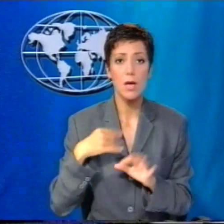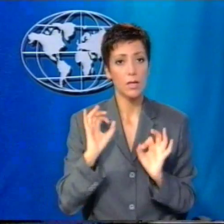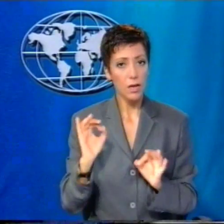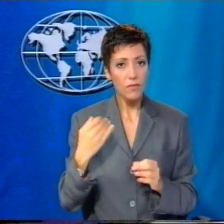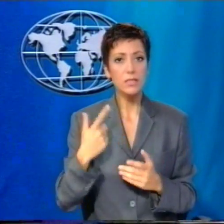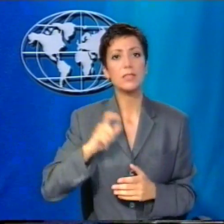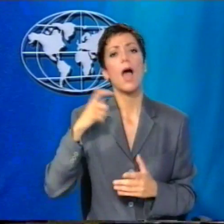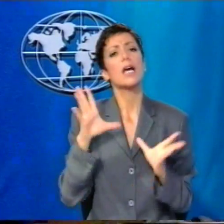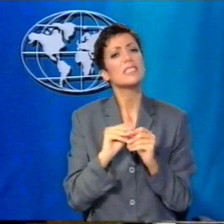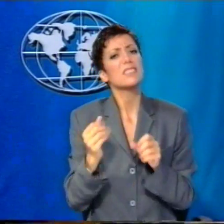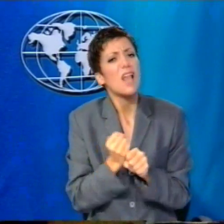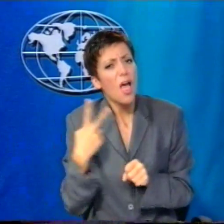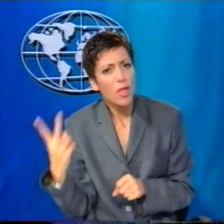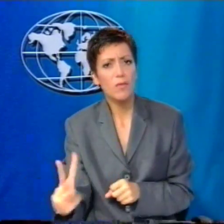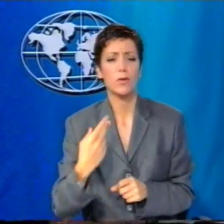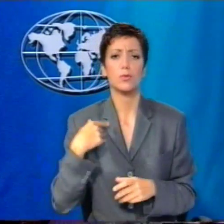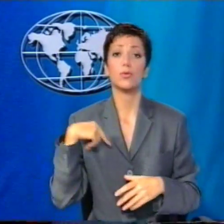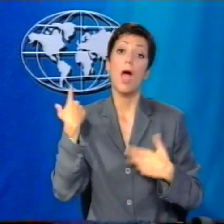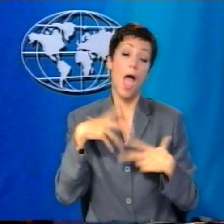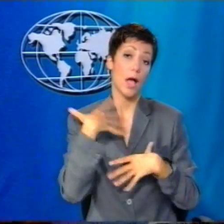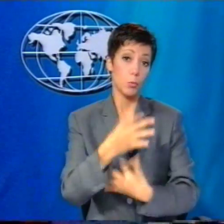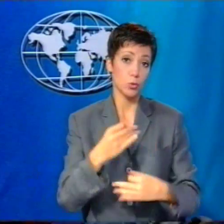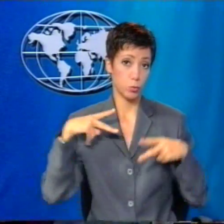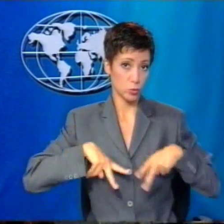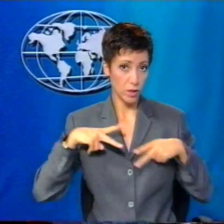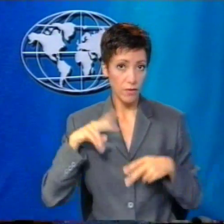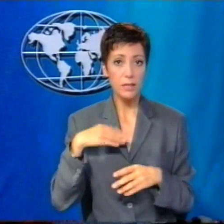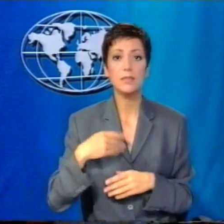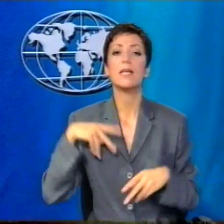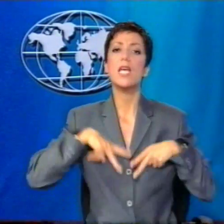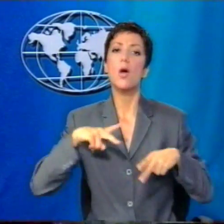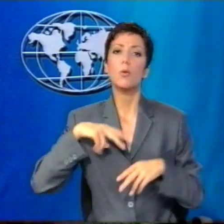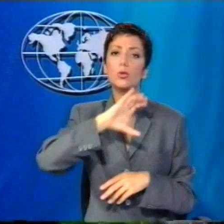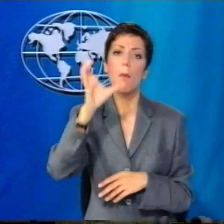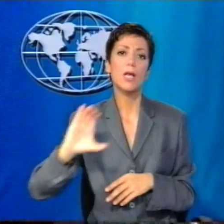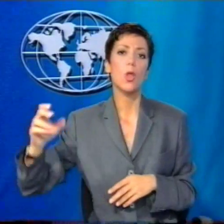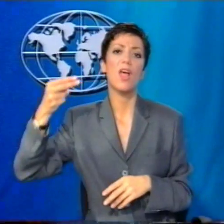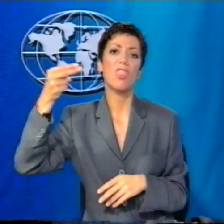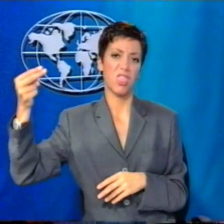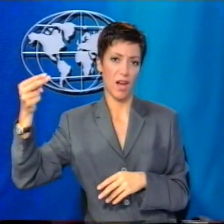τους, ενώ την πολιτεία εκπροσώπησε ο Υπουργός Μακεδονίας Θράκης Γιώργος Μακριώτης.